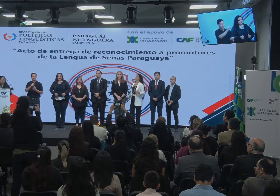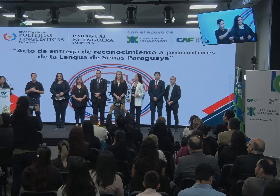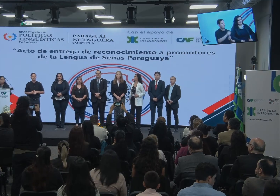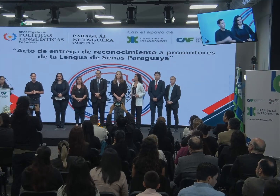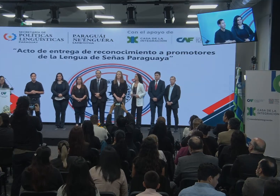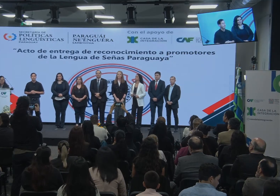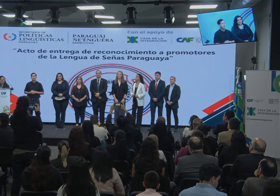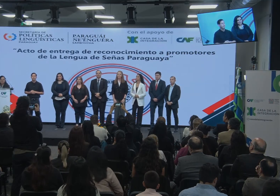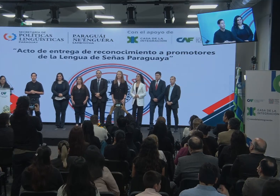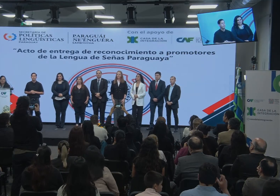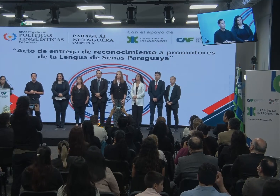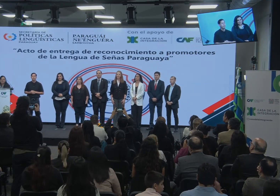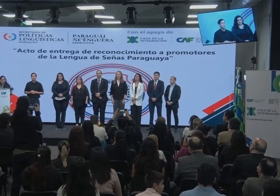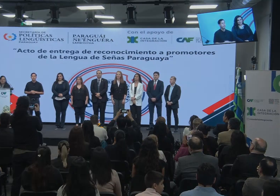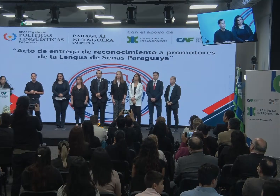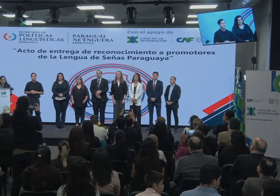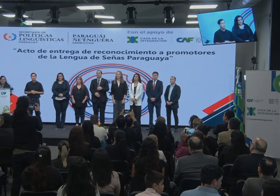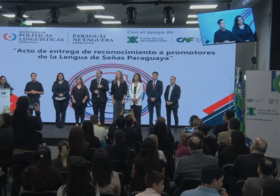escenario.